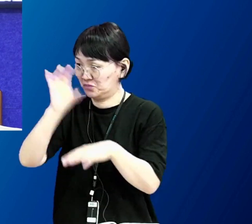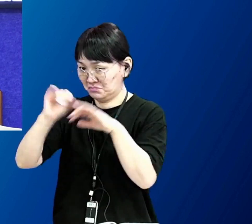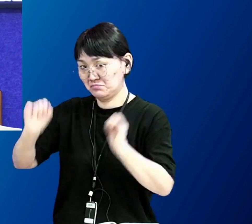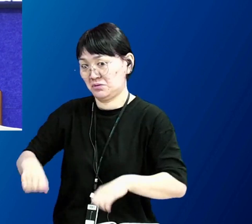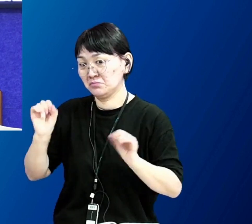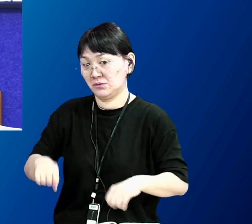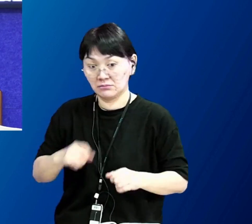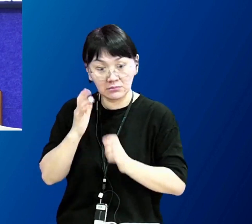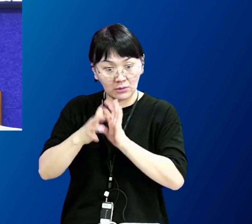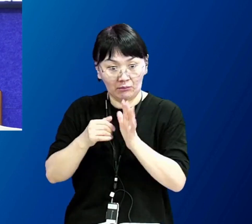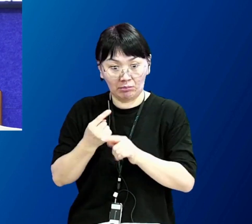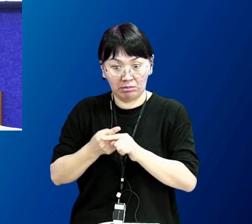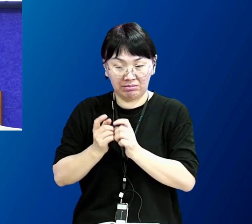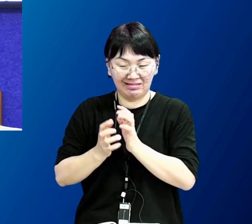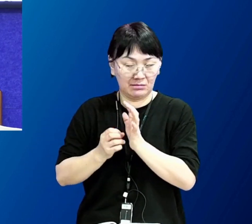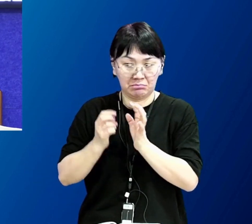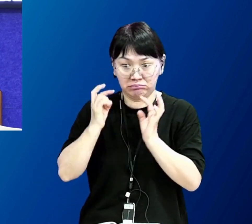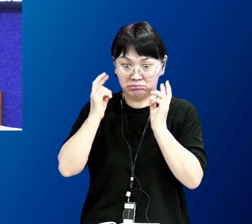Энэ зөв буруу юу?